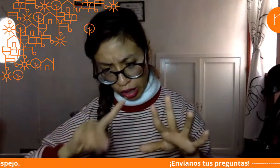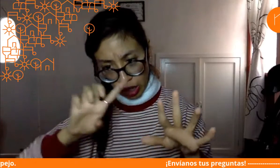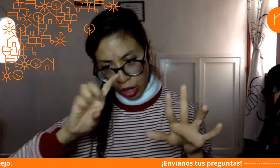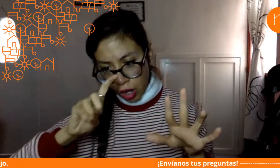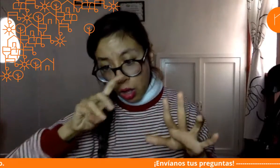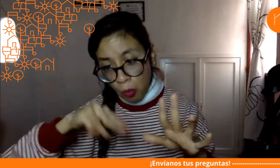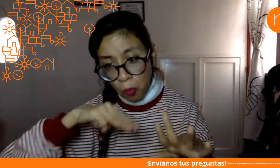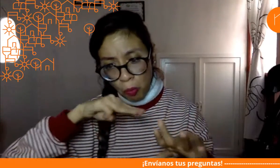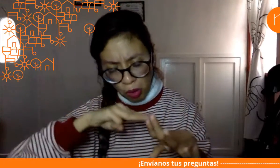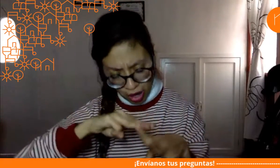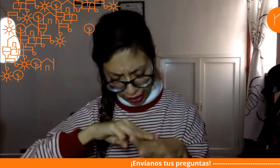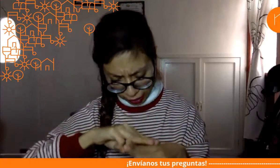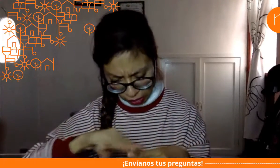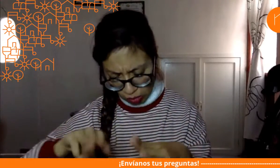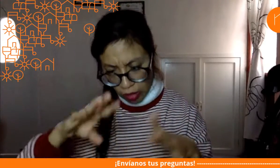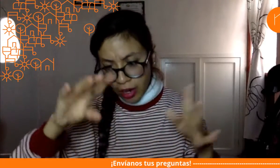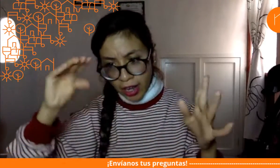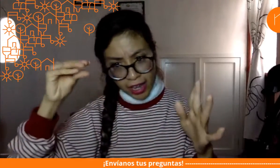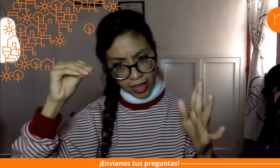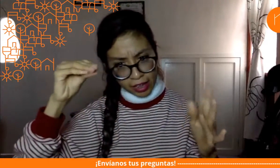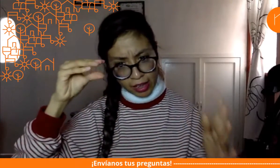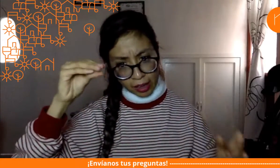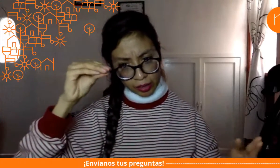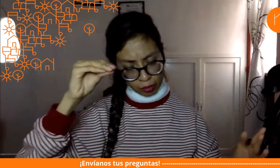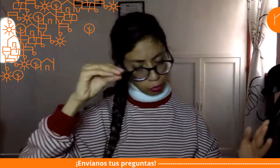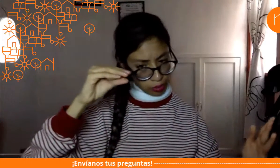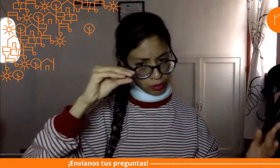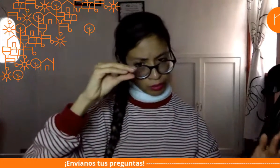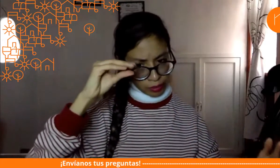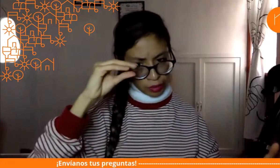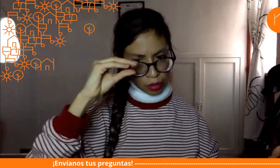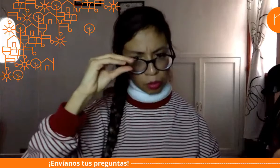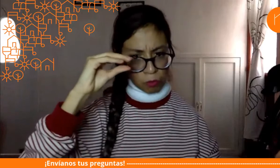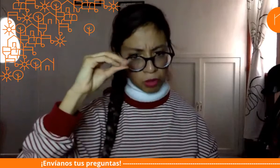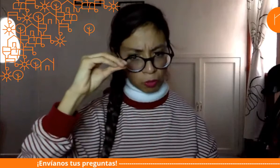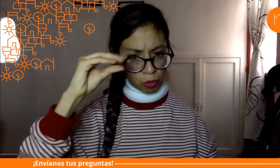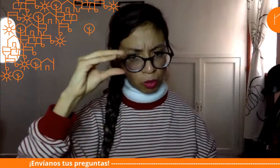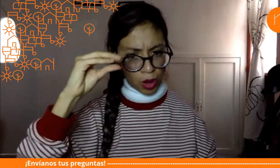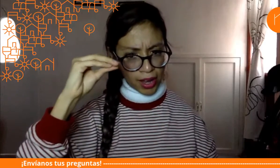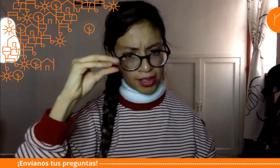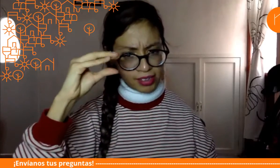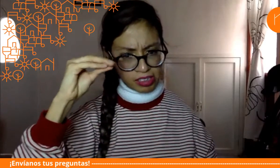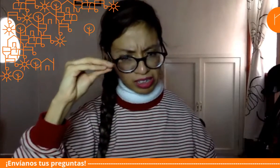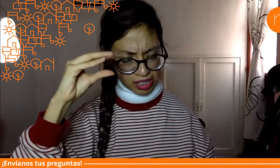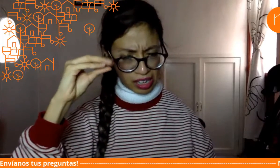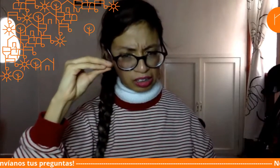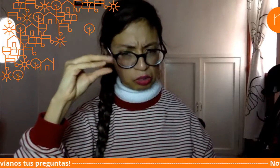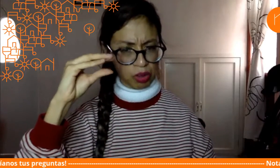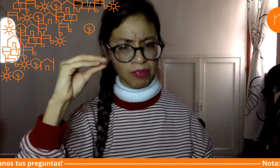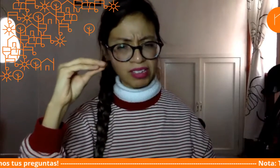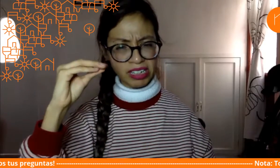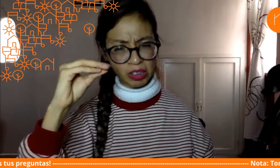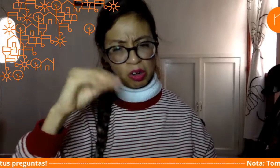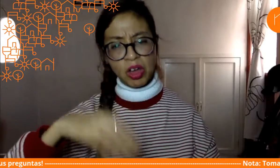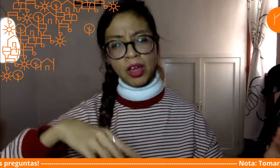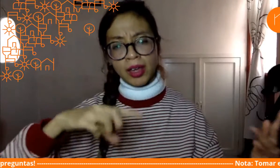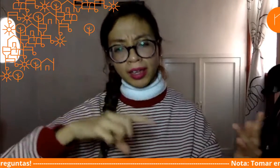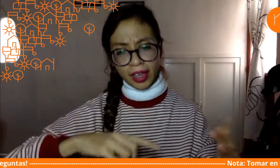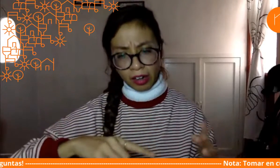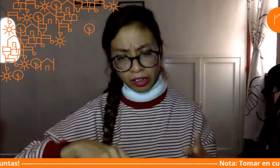color morado y después configuro esta señal de suavecito, quiero